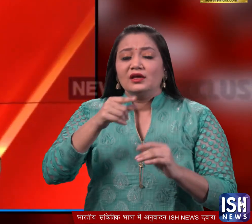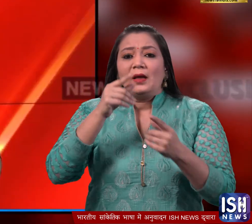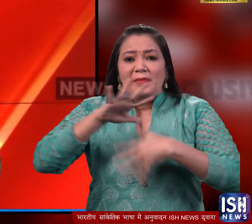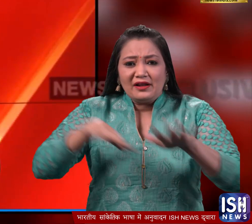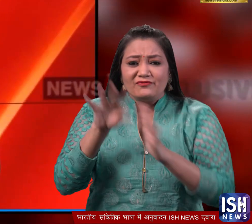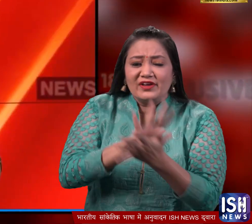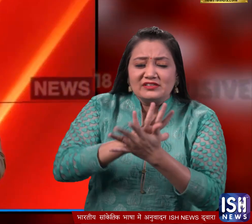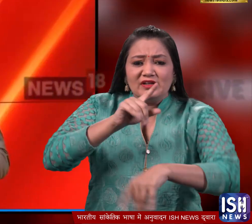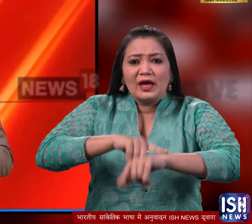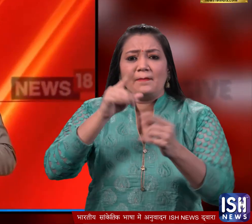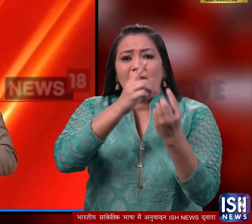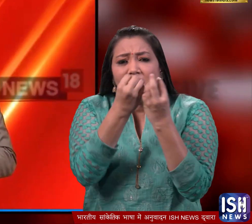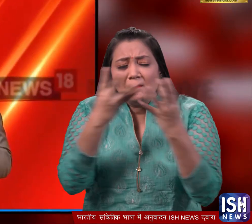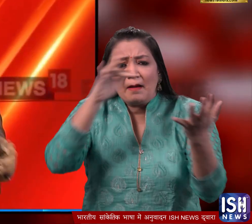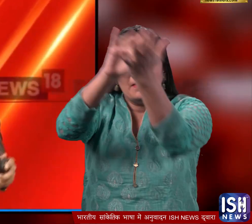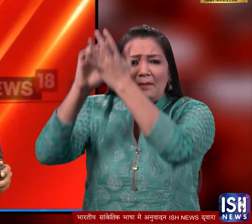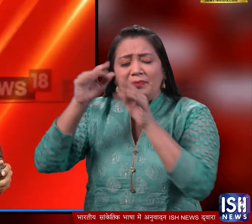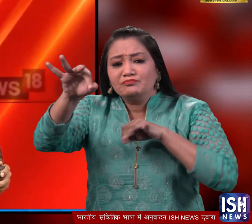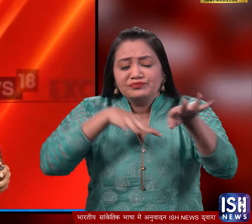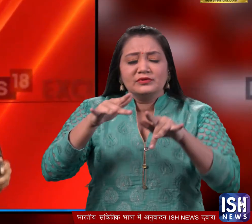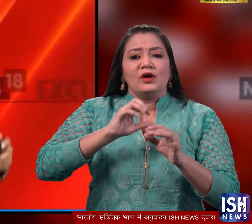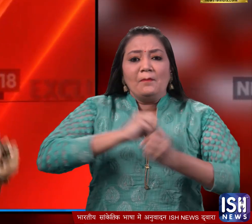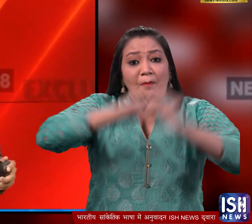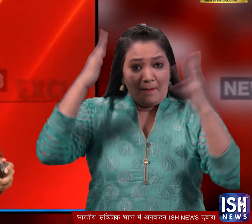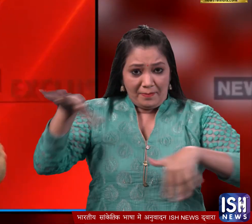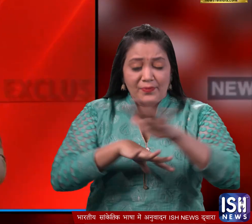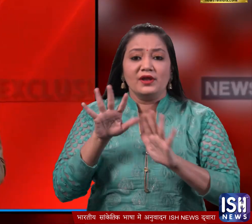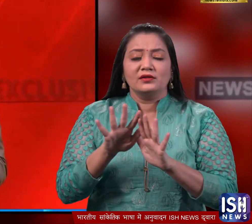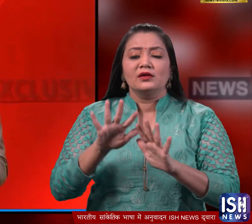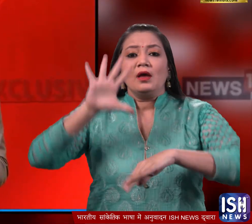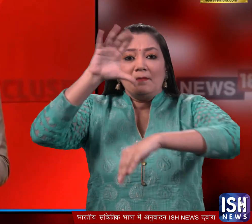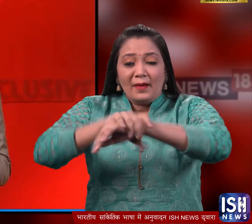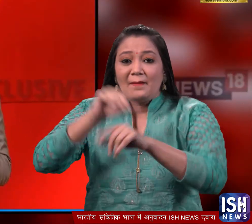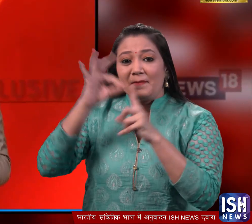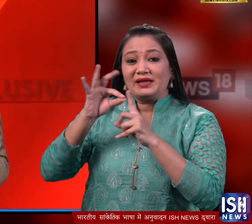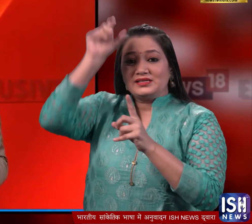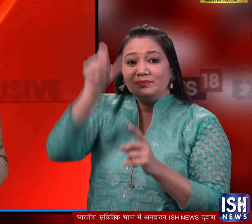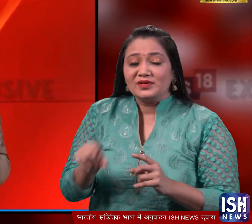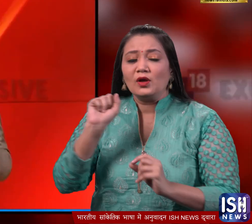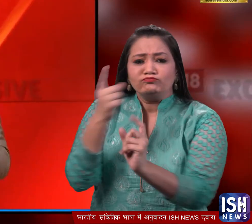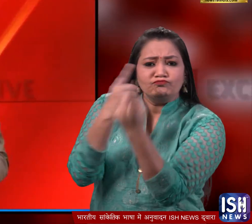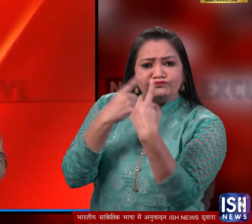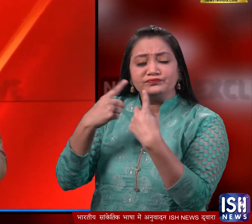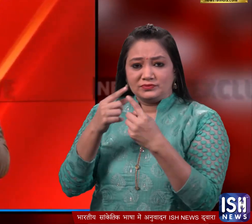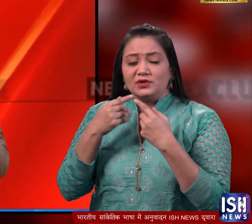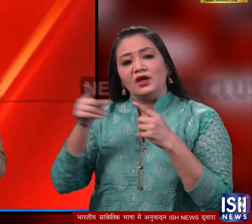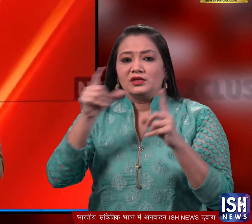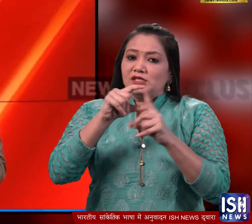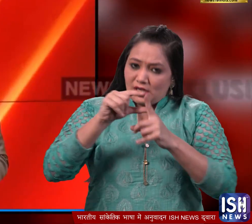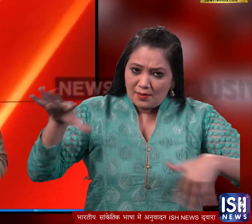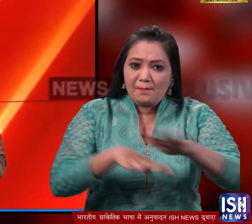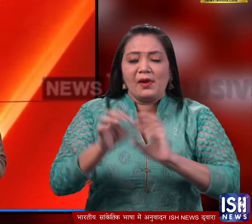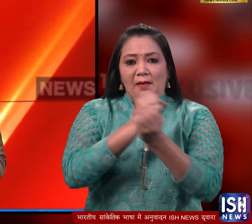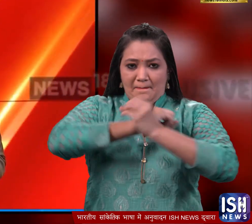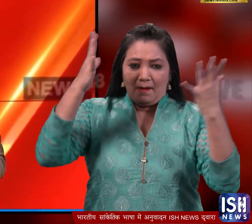समेत दर्जन भर शहरों में बम ब्लास्ट करने की साजिश रची गई थी। और उसके बाद पकड़े गए पाकिस्तानी आतंकी की पूछताछ में भी दिल्ली